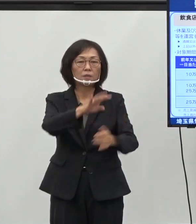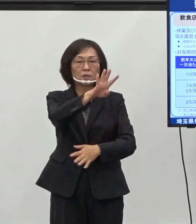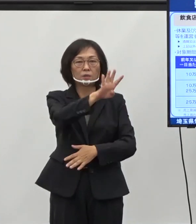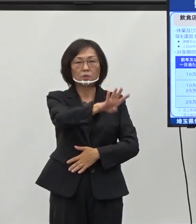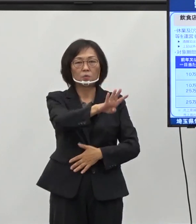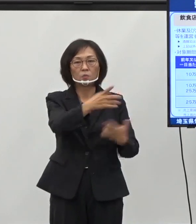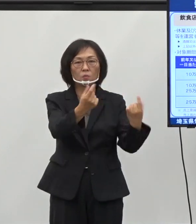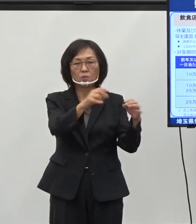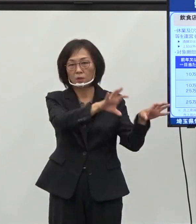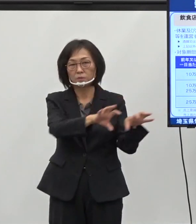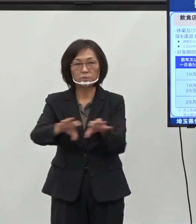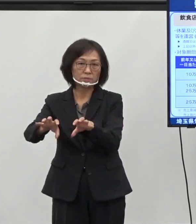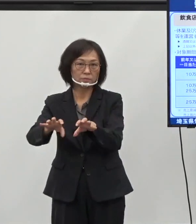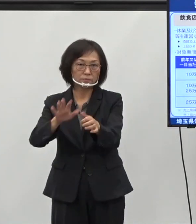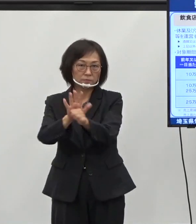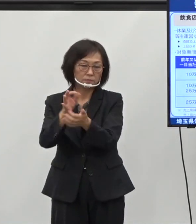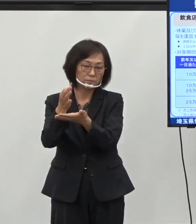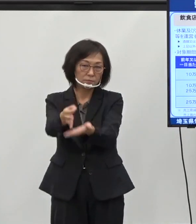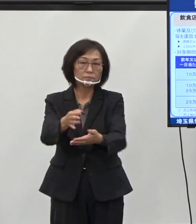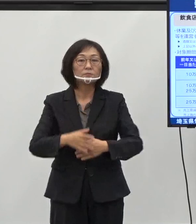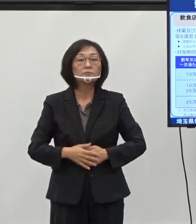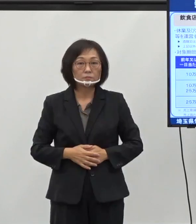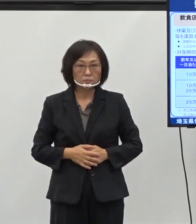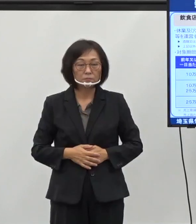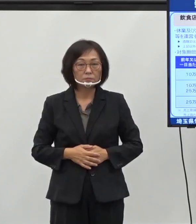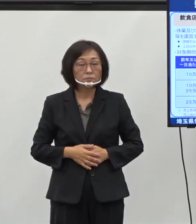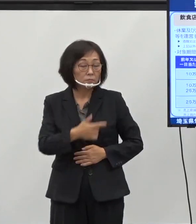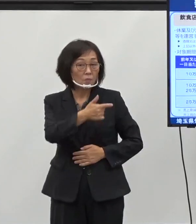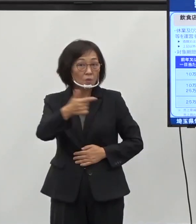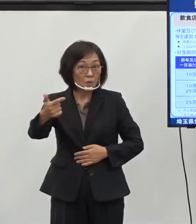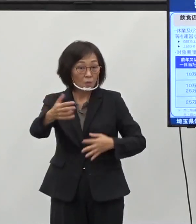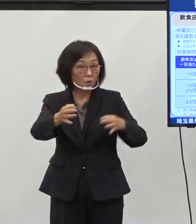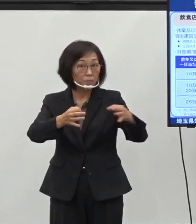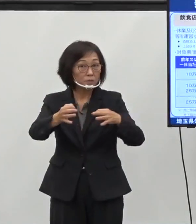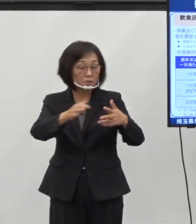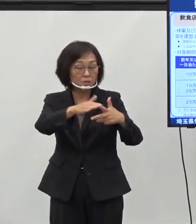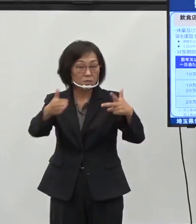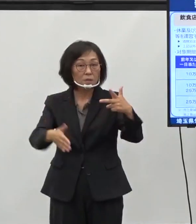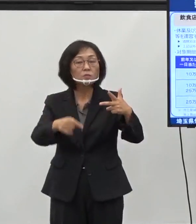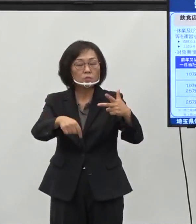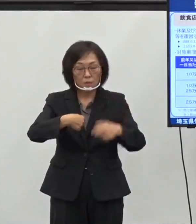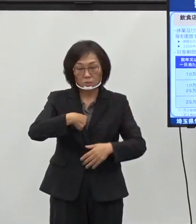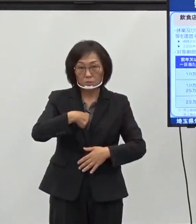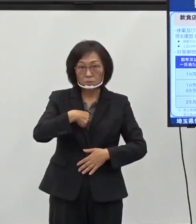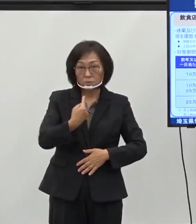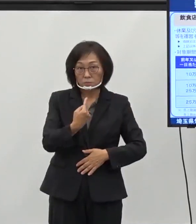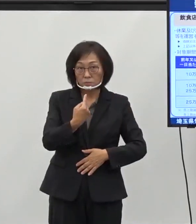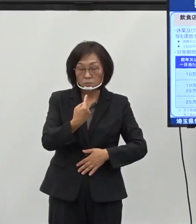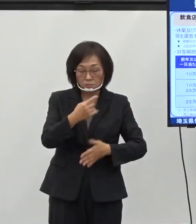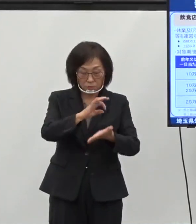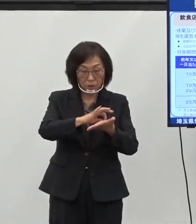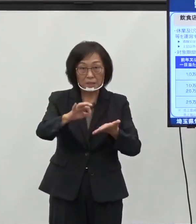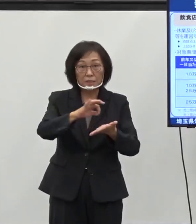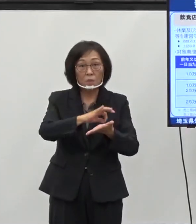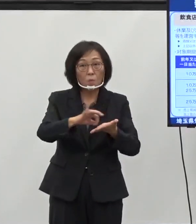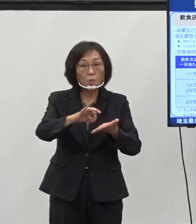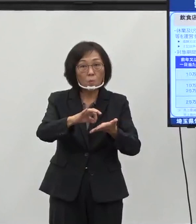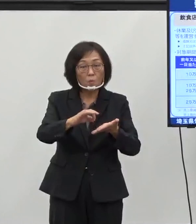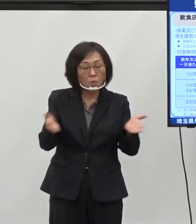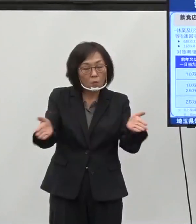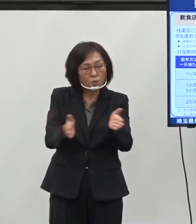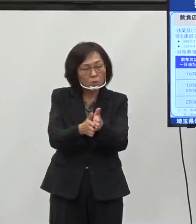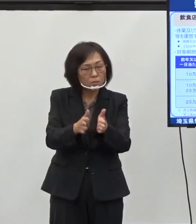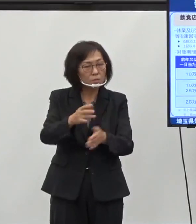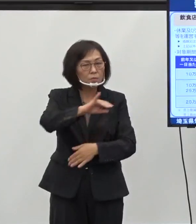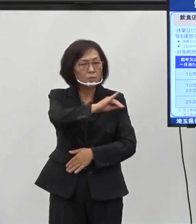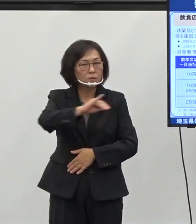じ同様になります。大規模施設につきましては自己利用部分の合計が1000